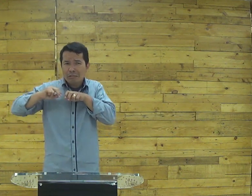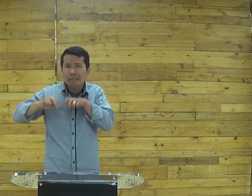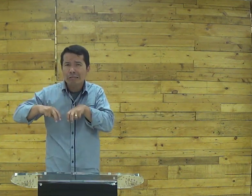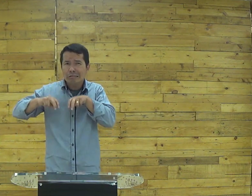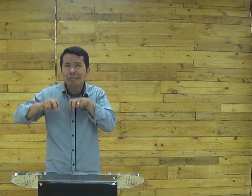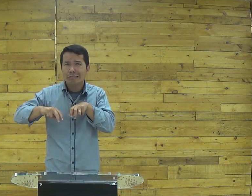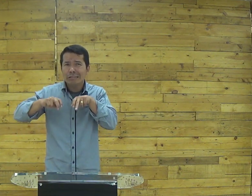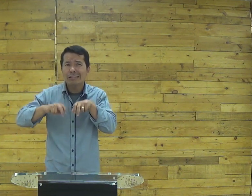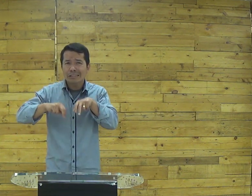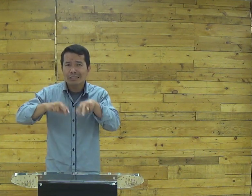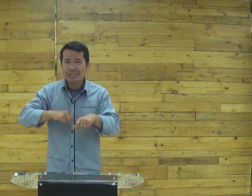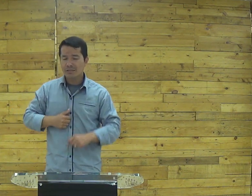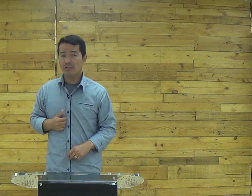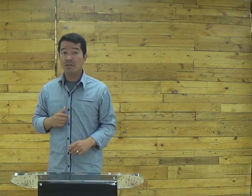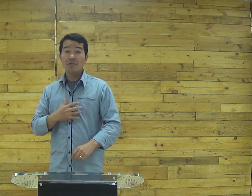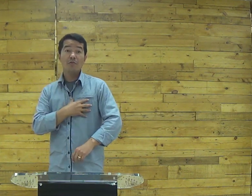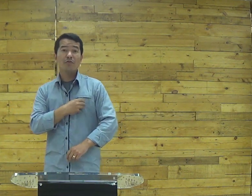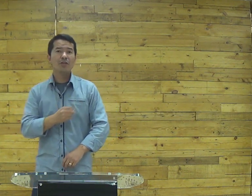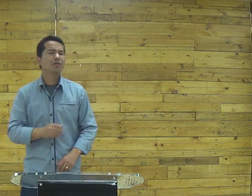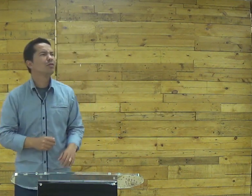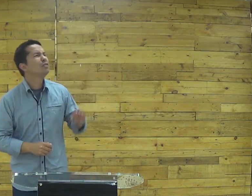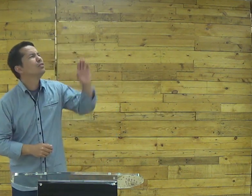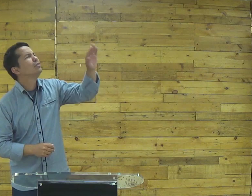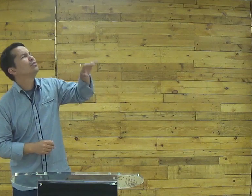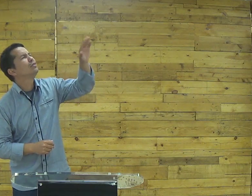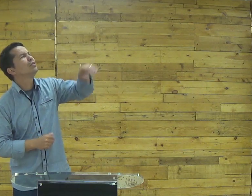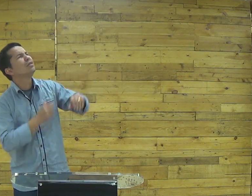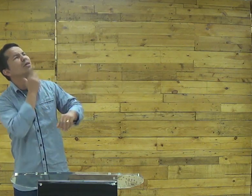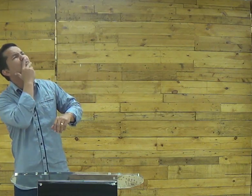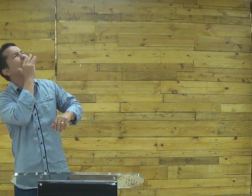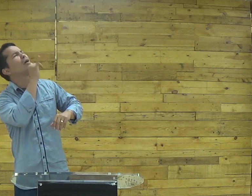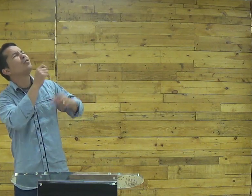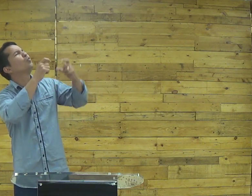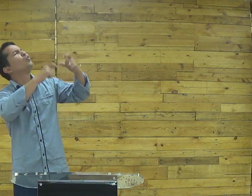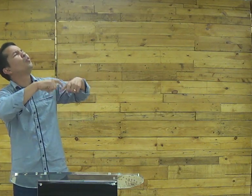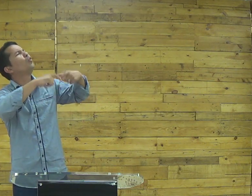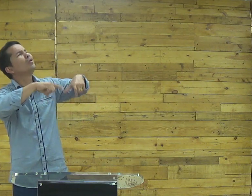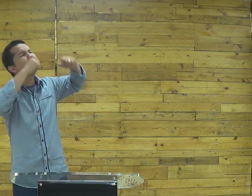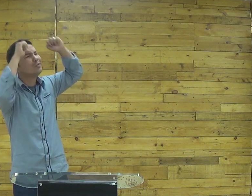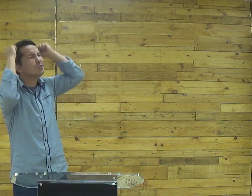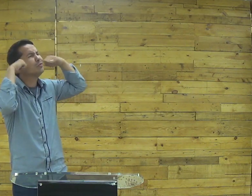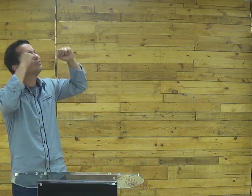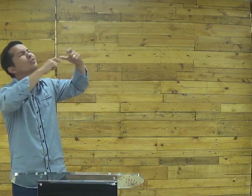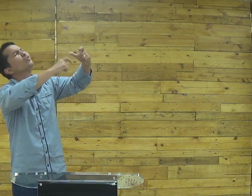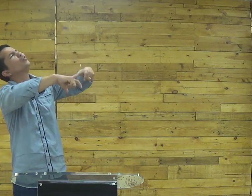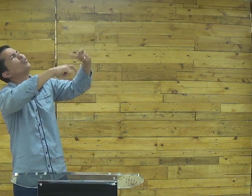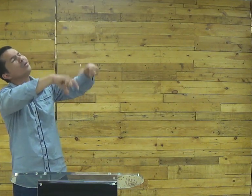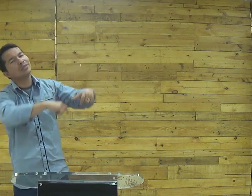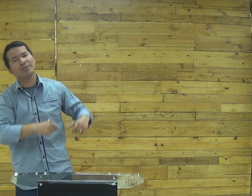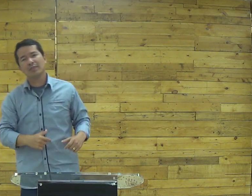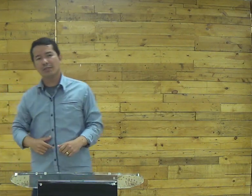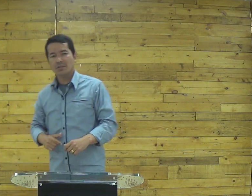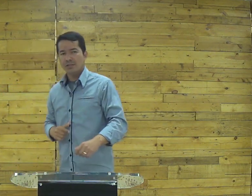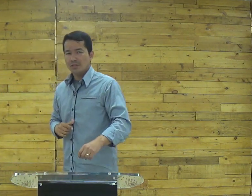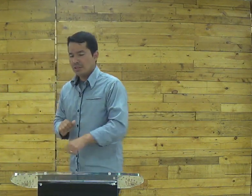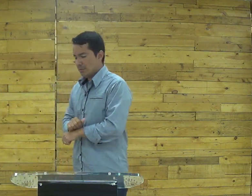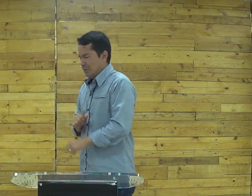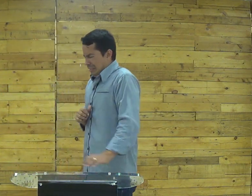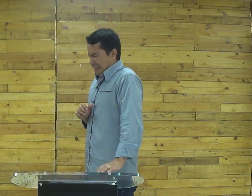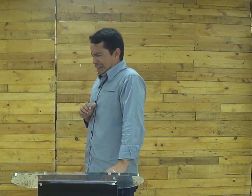sobe o monte junto com o seu filho. De repente, seu filho diz, pai, aonde está o cordeiro para o